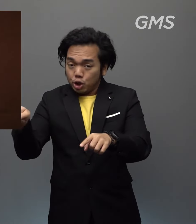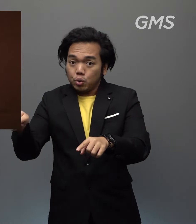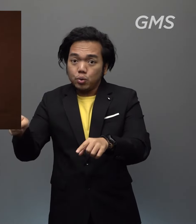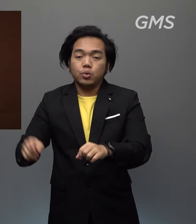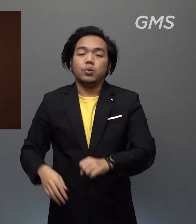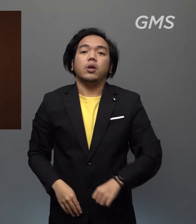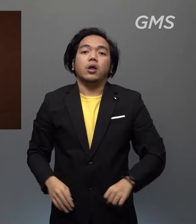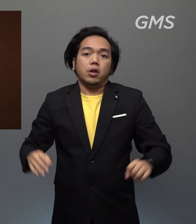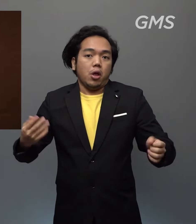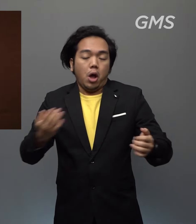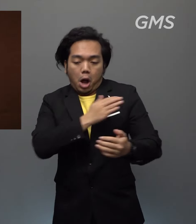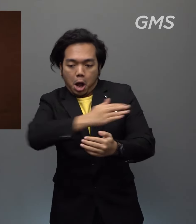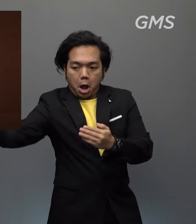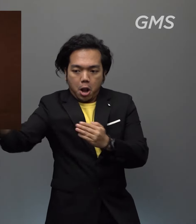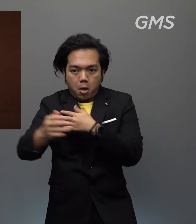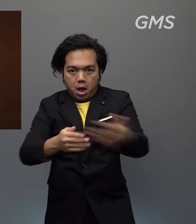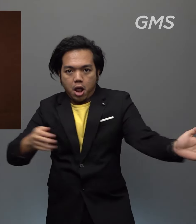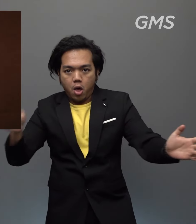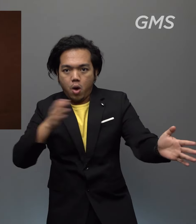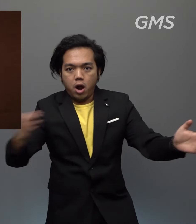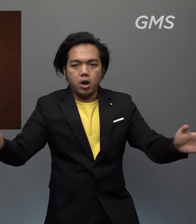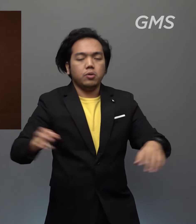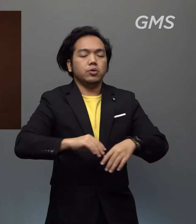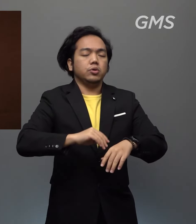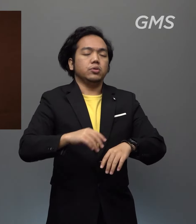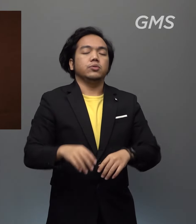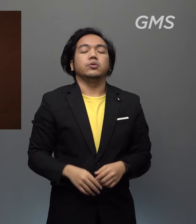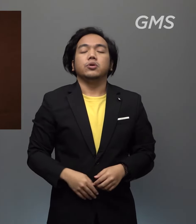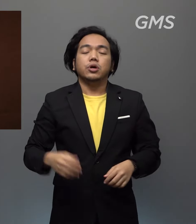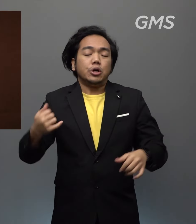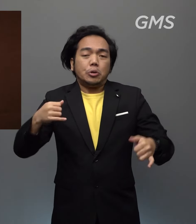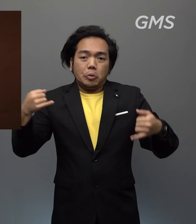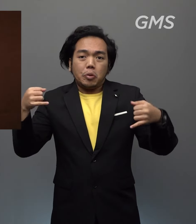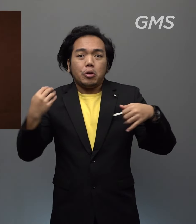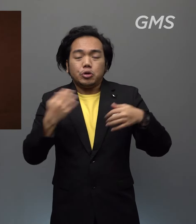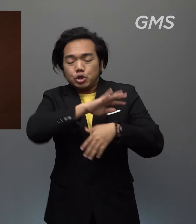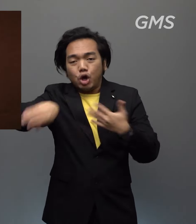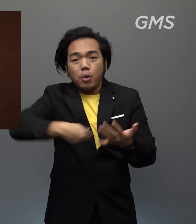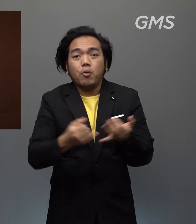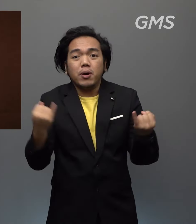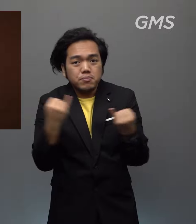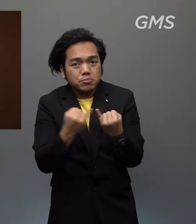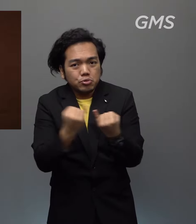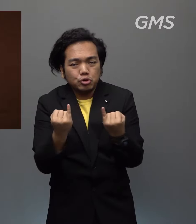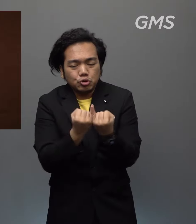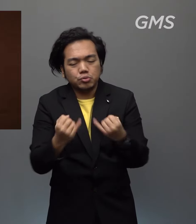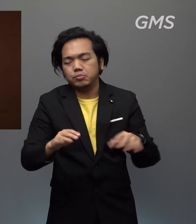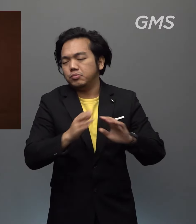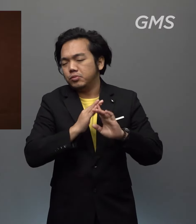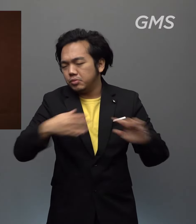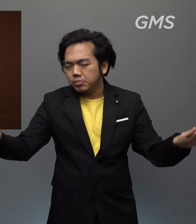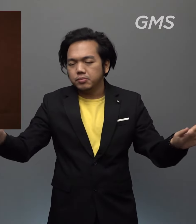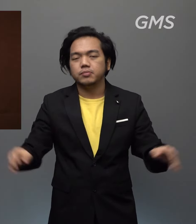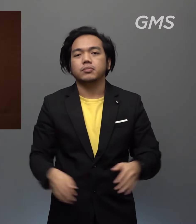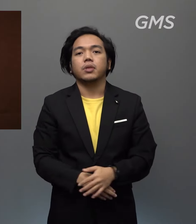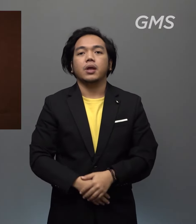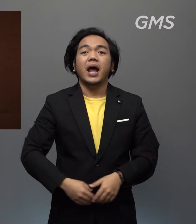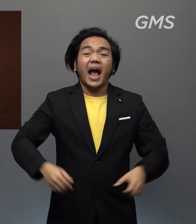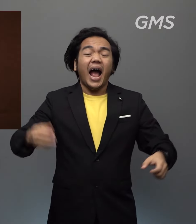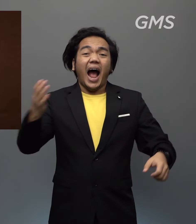musuh-musuhmu dan bahkan tanah mereka kuberikan menjadi milik pusakamu. Aku